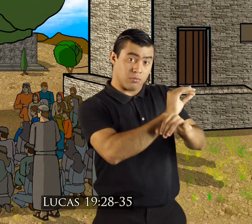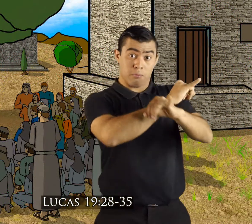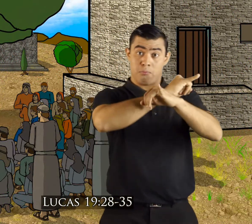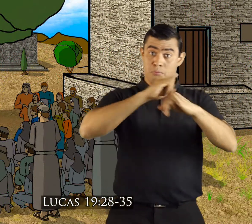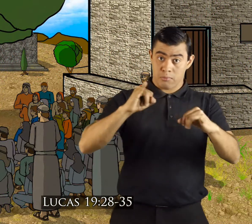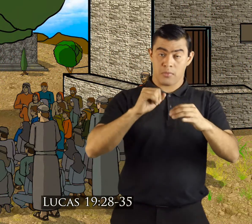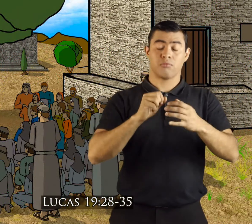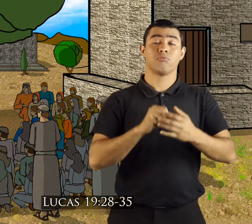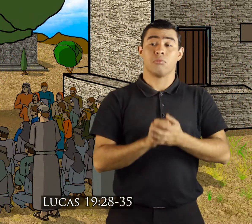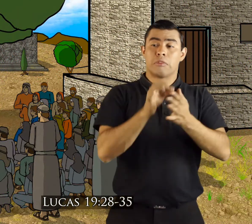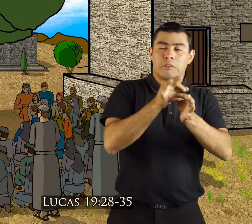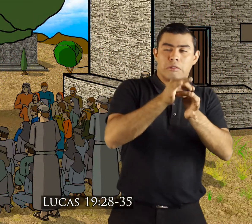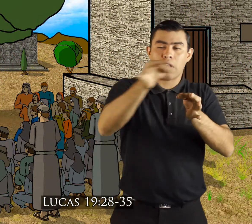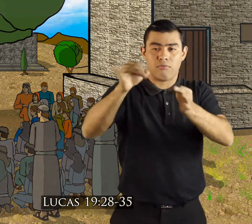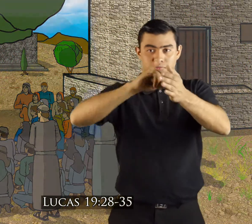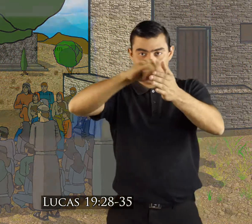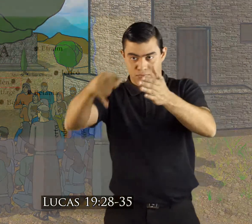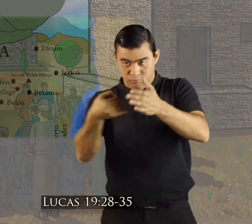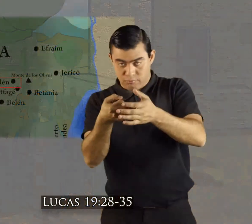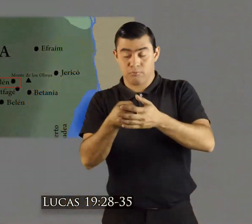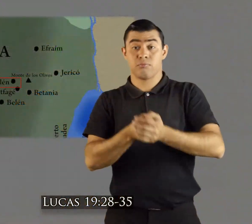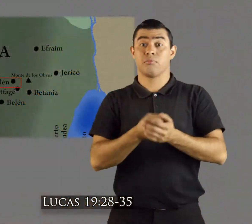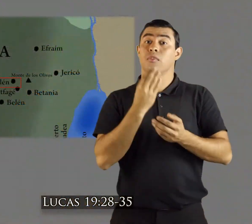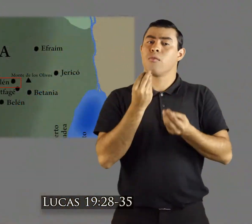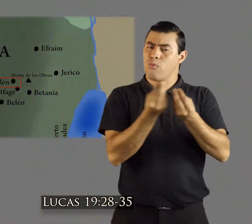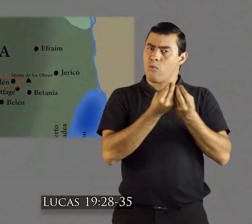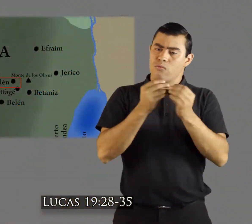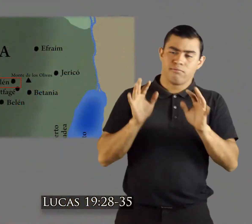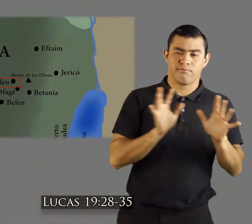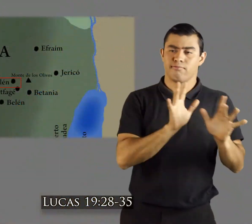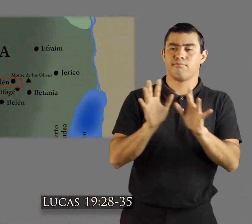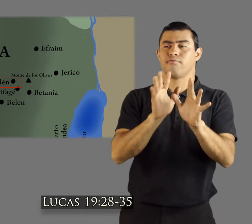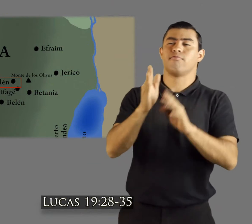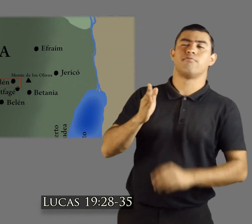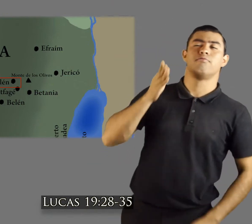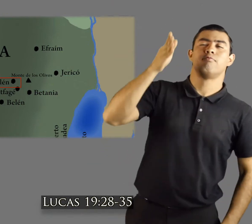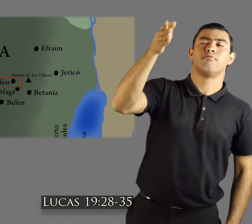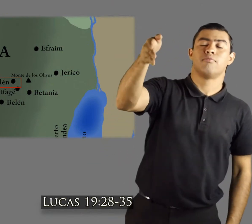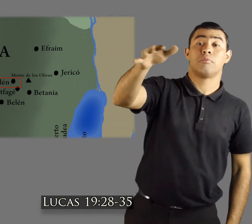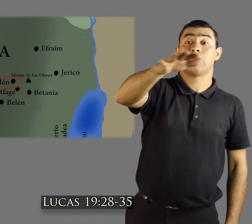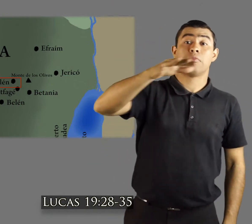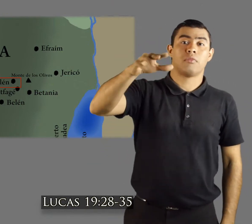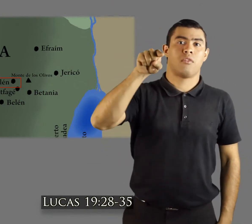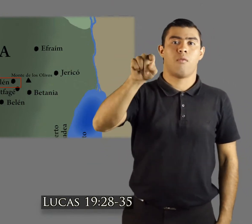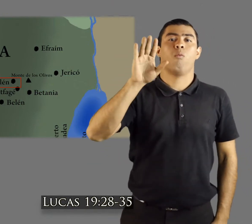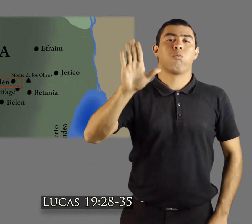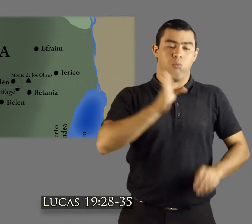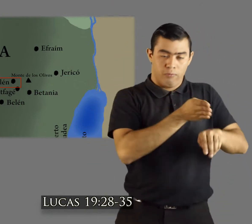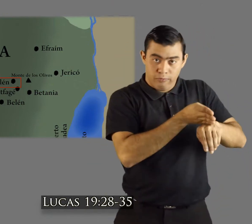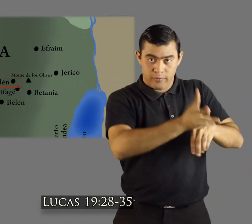Jesús terminó de enseñarle a sus discípulos y se fue junto con ellos y con la gente a Jerusalén